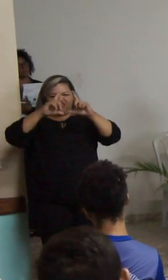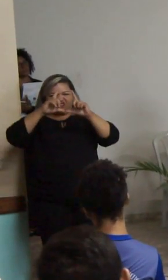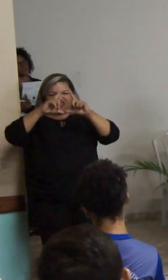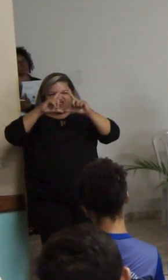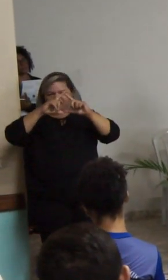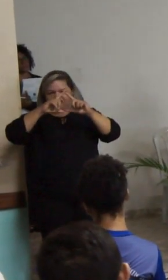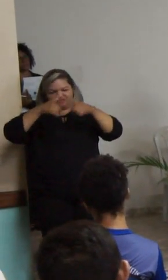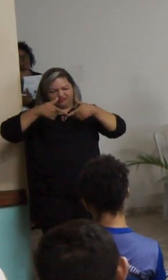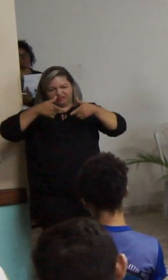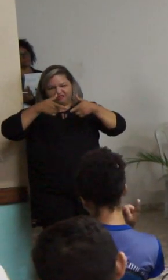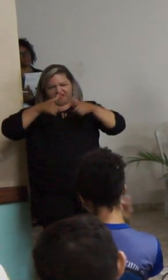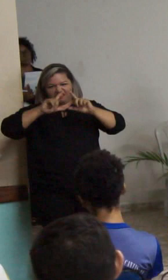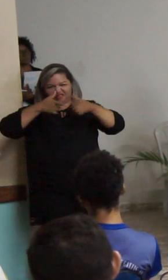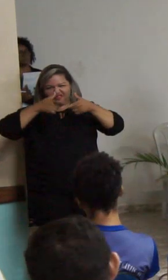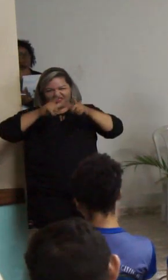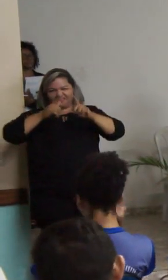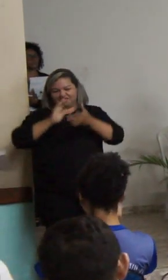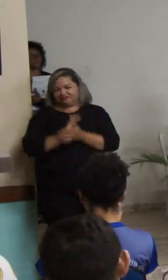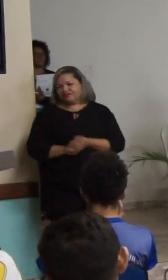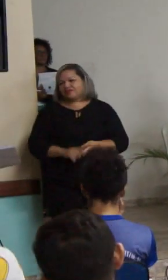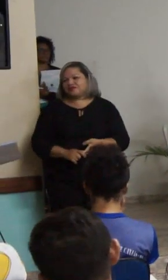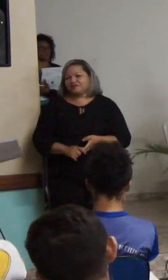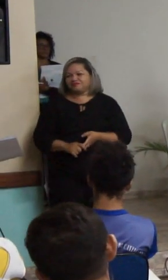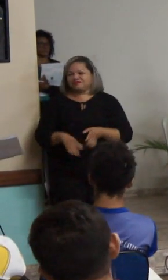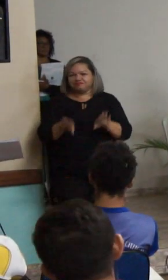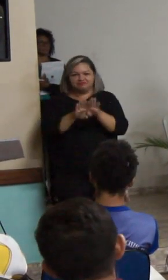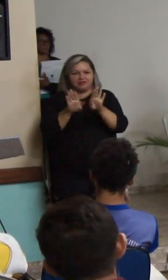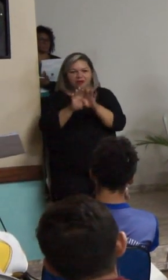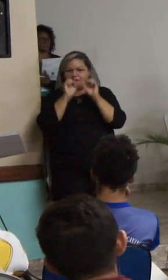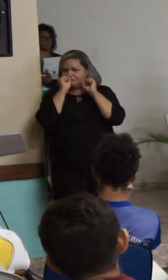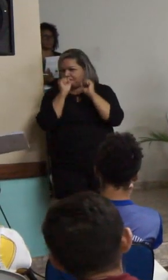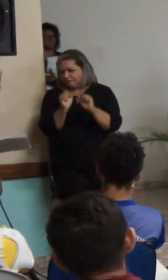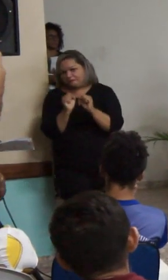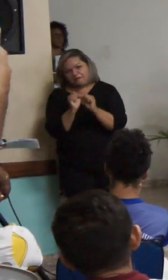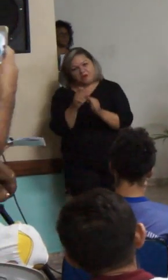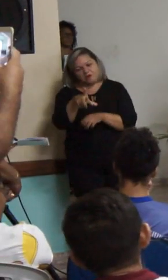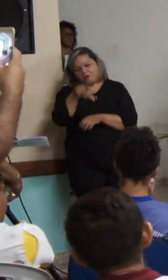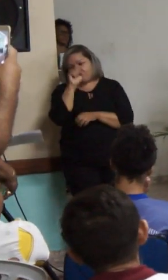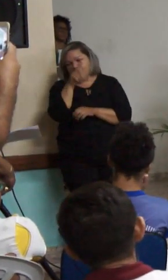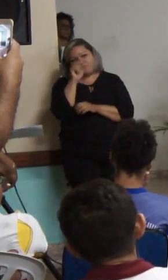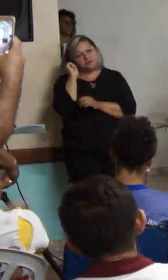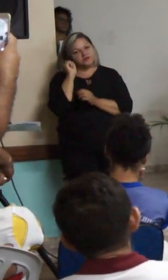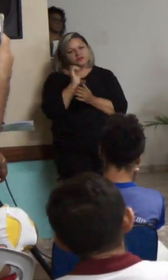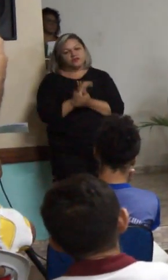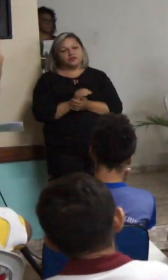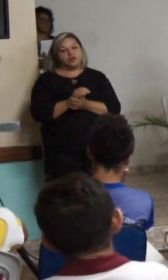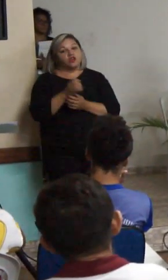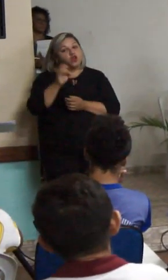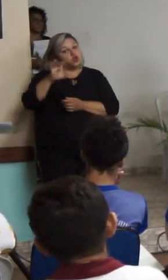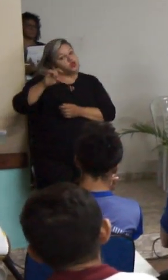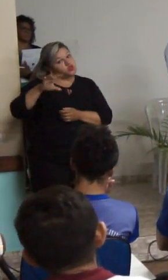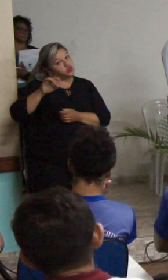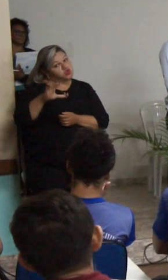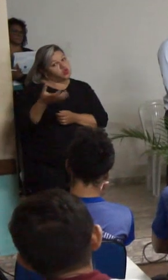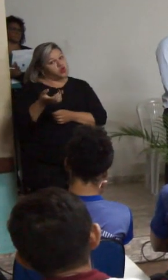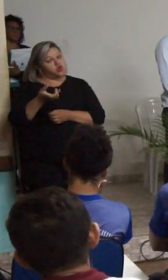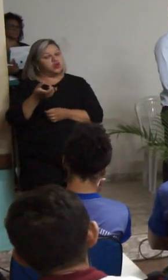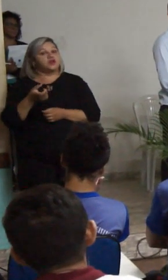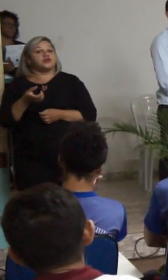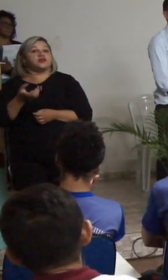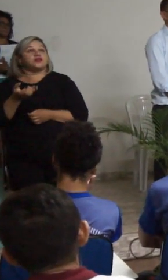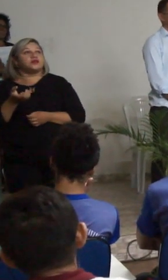prefeitura, porque não é justo, não é justo a prefeitura bancar o curso e a pessoa perde o primeiro ano, perde o segundo, eu estou pagando. Então,